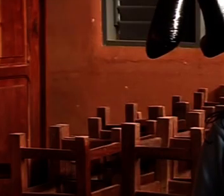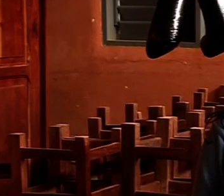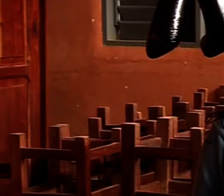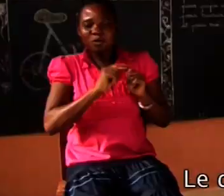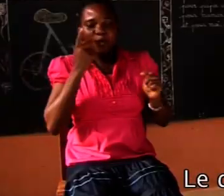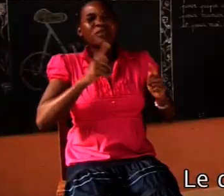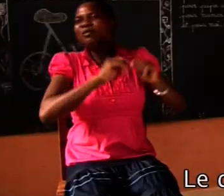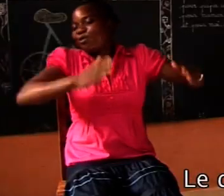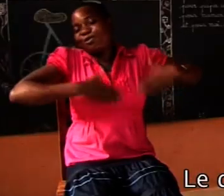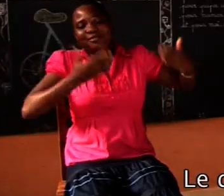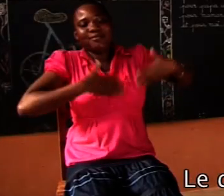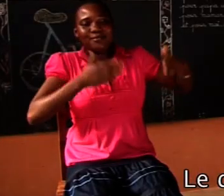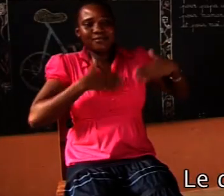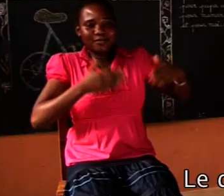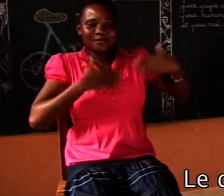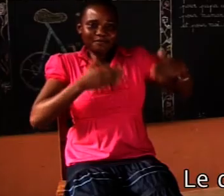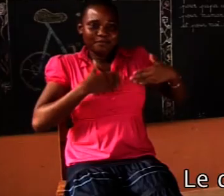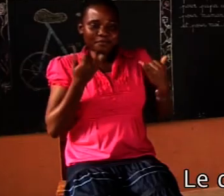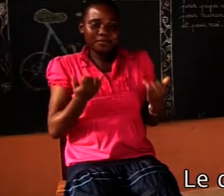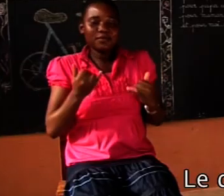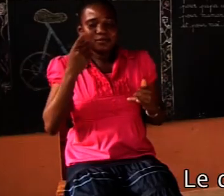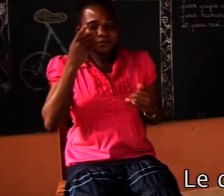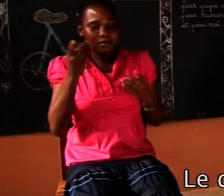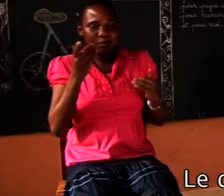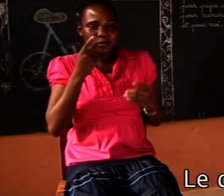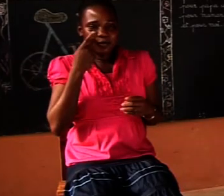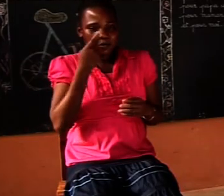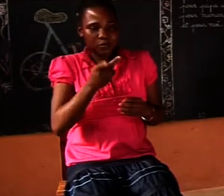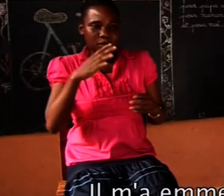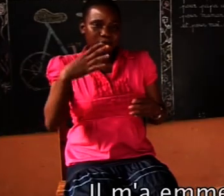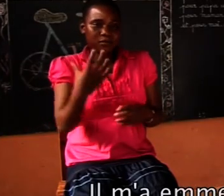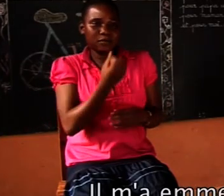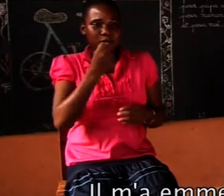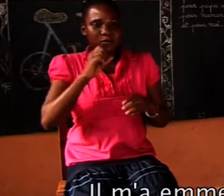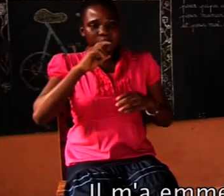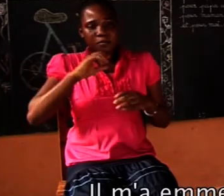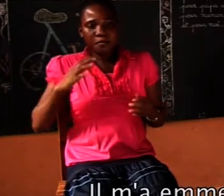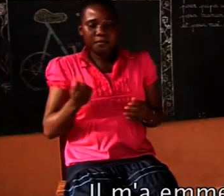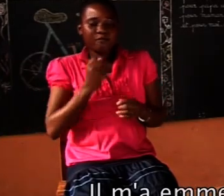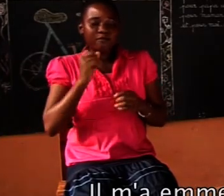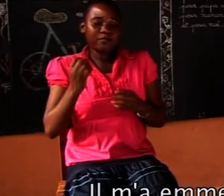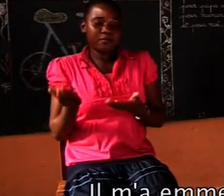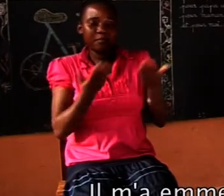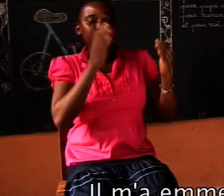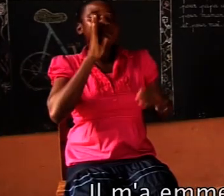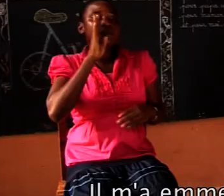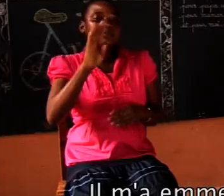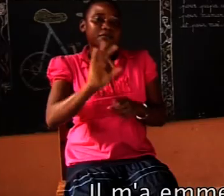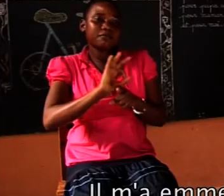Le directeur de l'école était trop content de moi. Maintenant, le directeur m'a emmené en